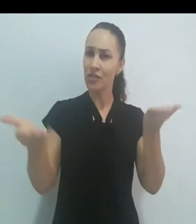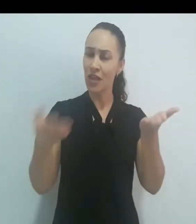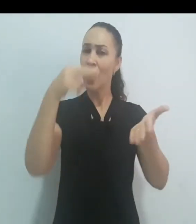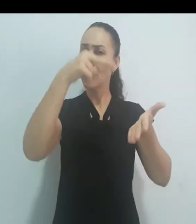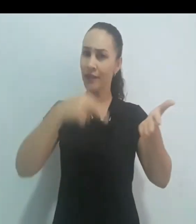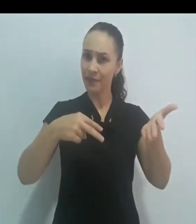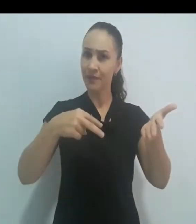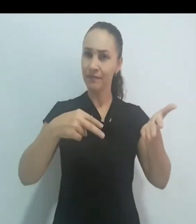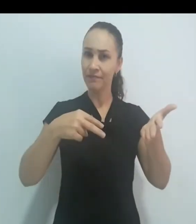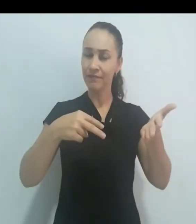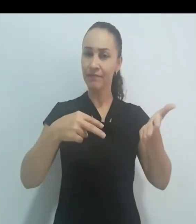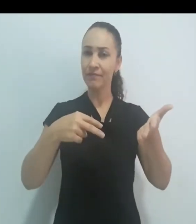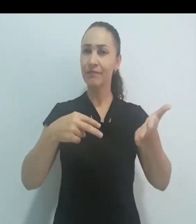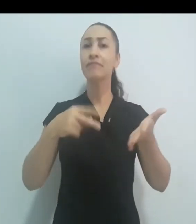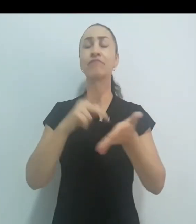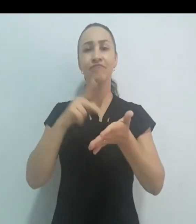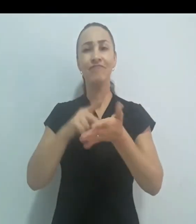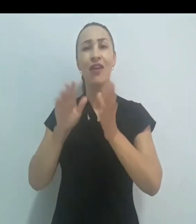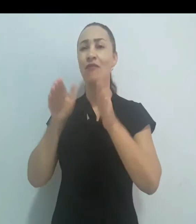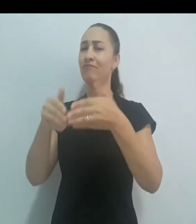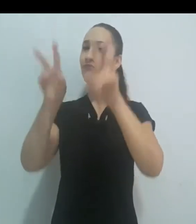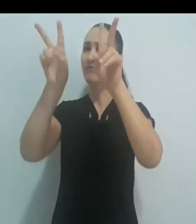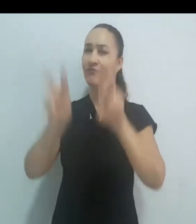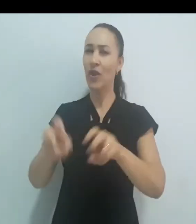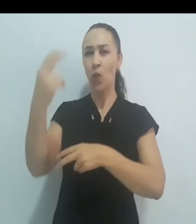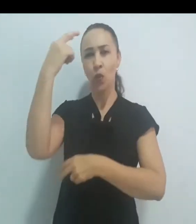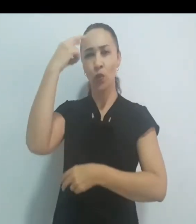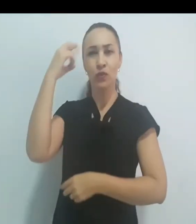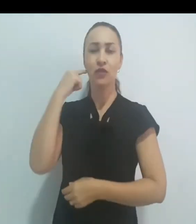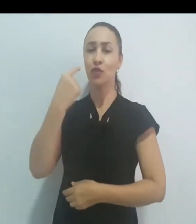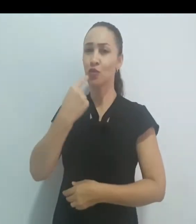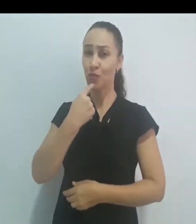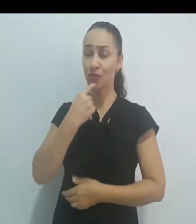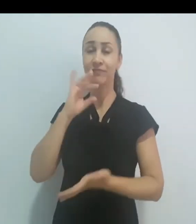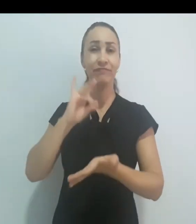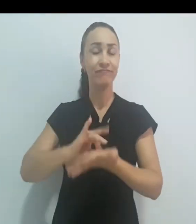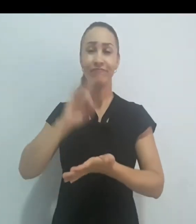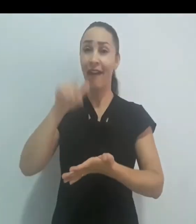Que na verdade, para falar de cultura surda é quase que